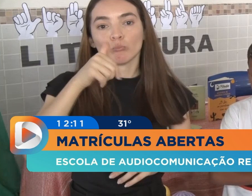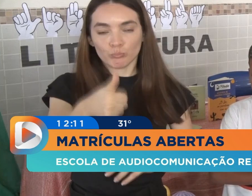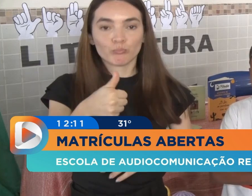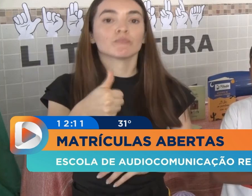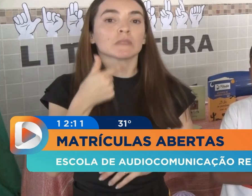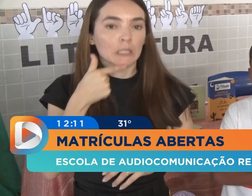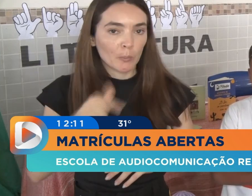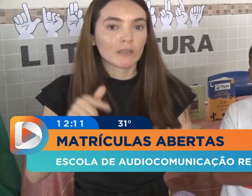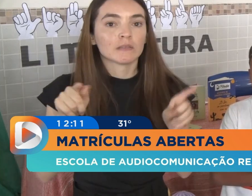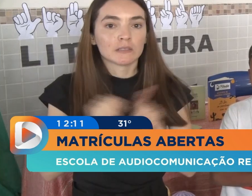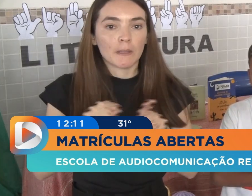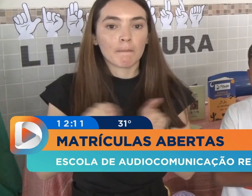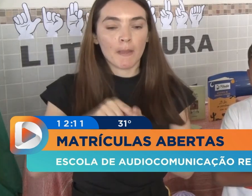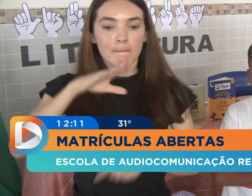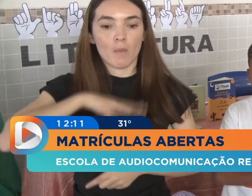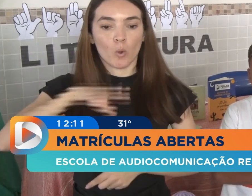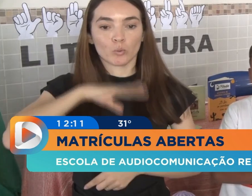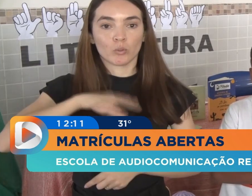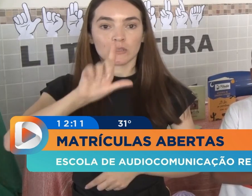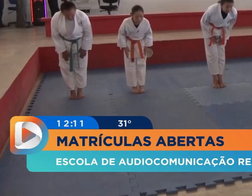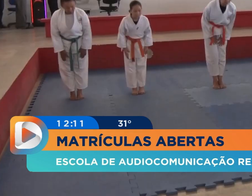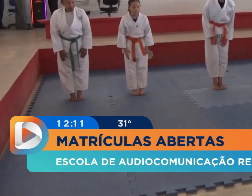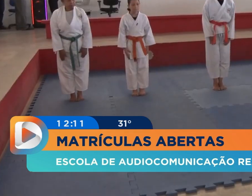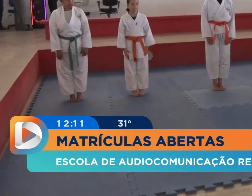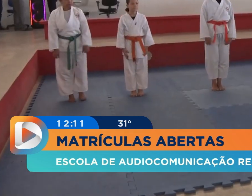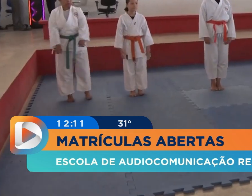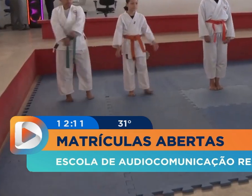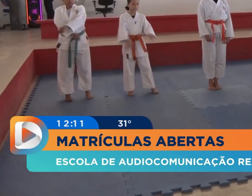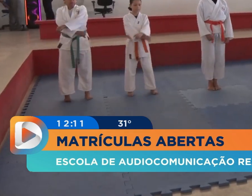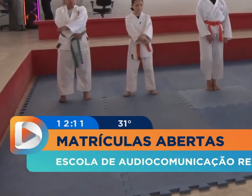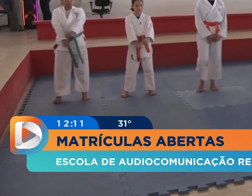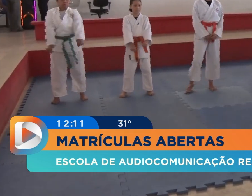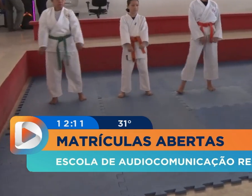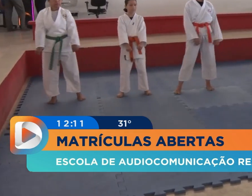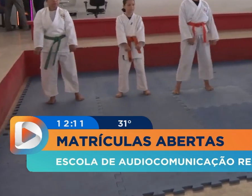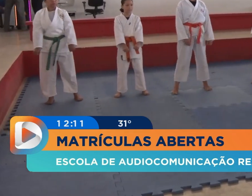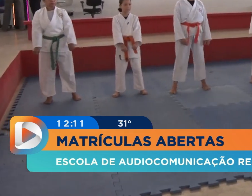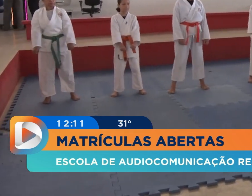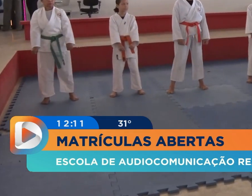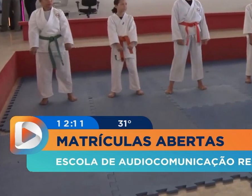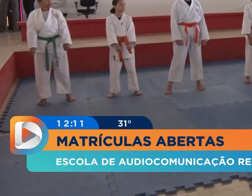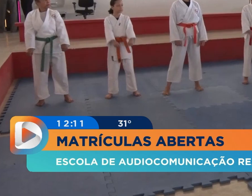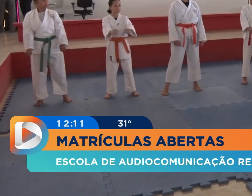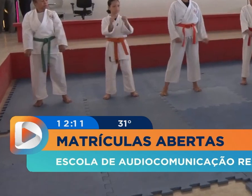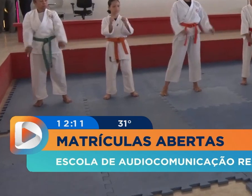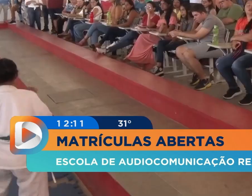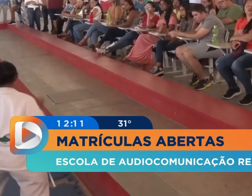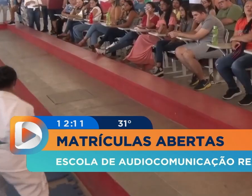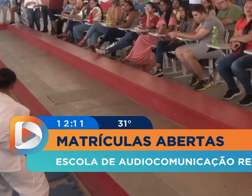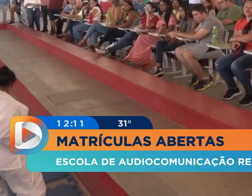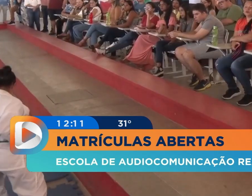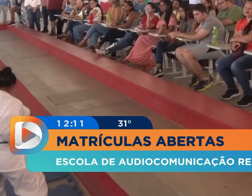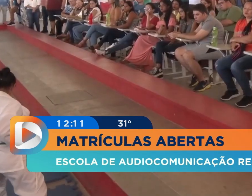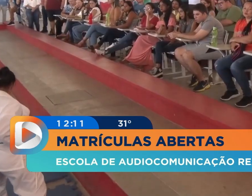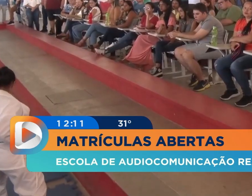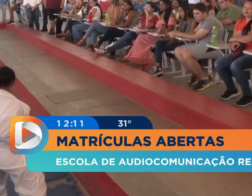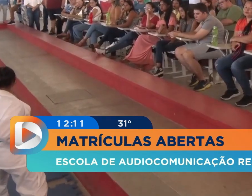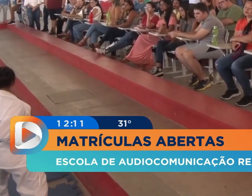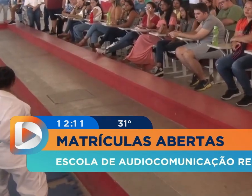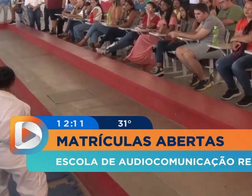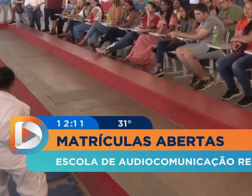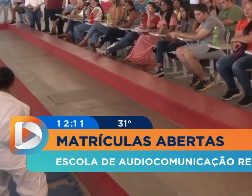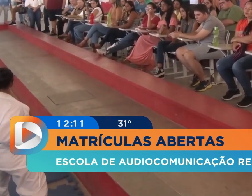L1 e na escrita do português como L2. A programação educativa, cultural e esportiva reuniu alunos, pais